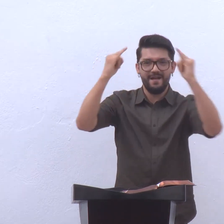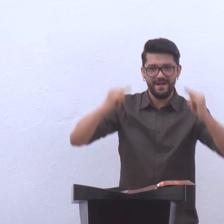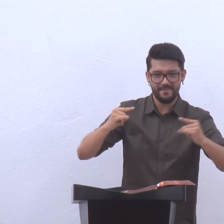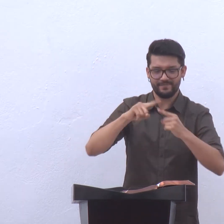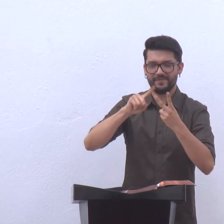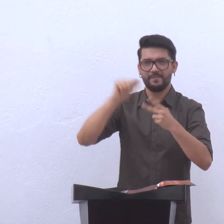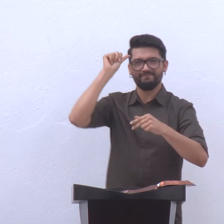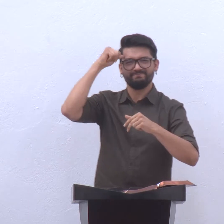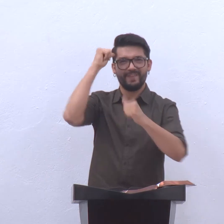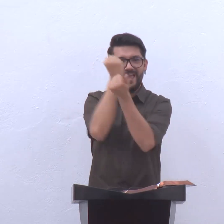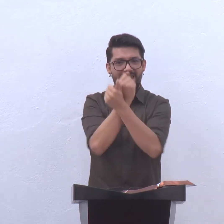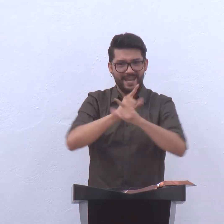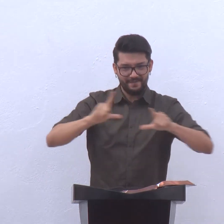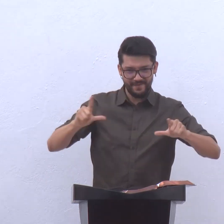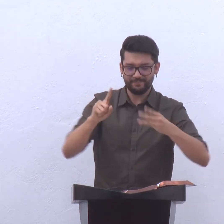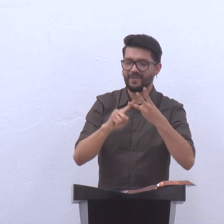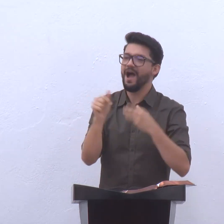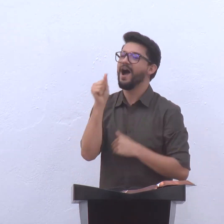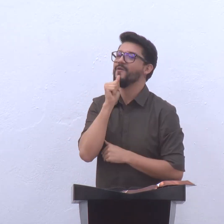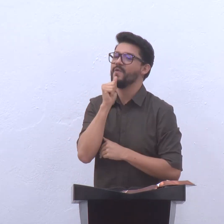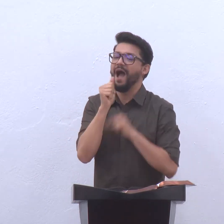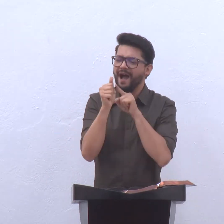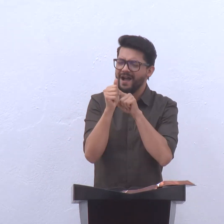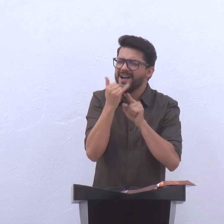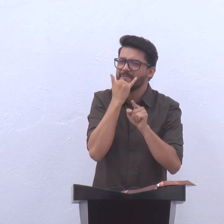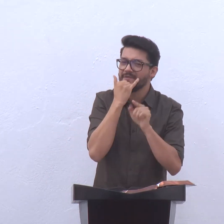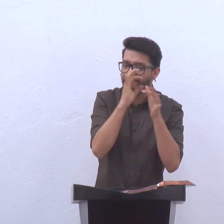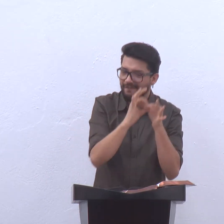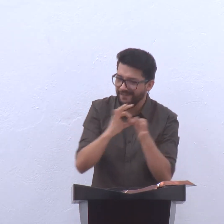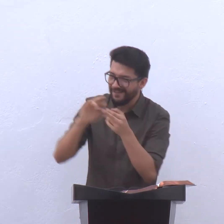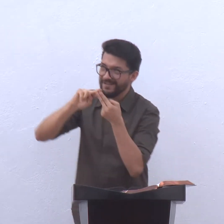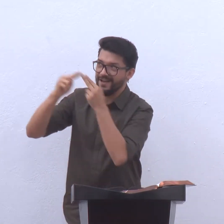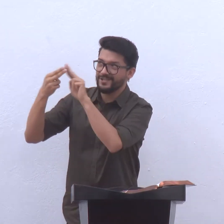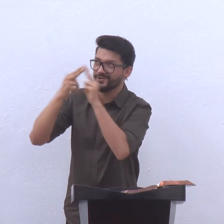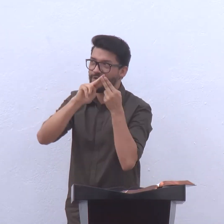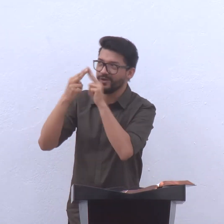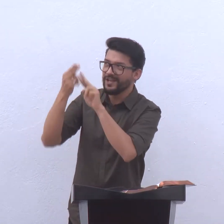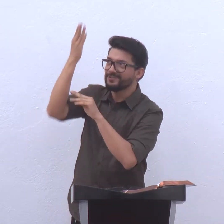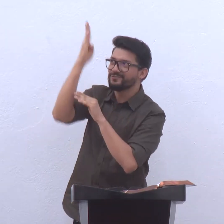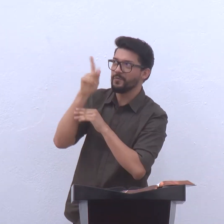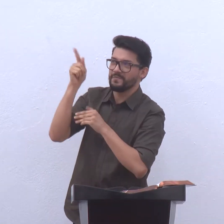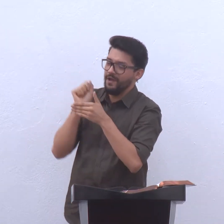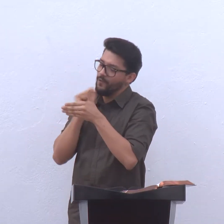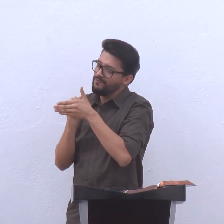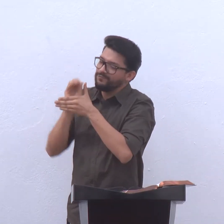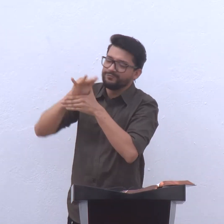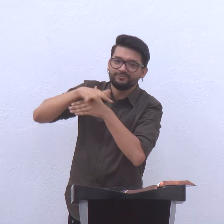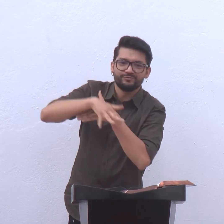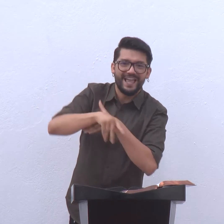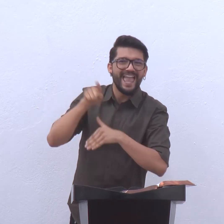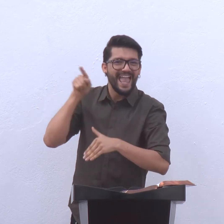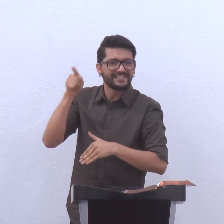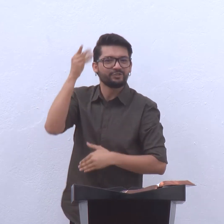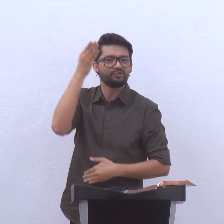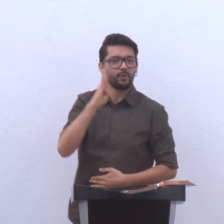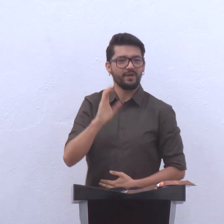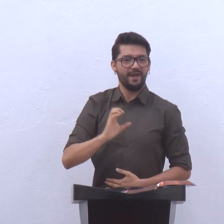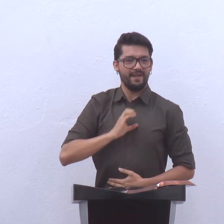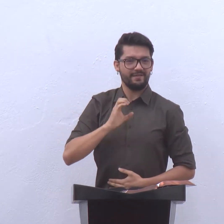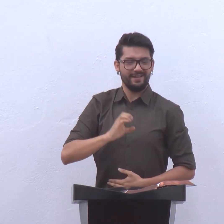los tabernáculos, recordaban no solamente su paso por el desierto, la liberación de Egipto, sino también